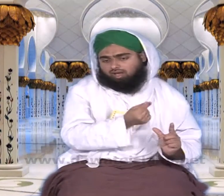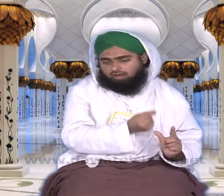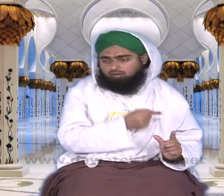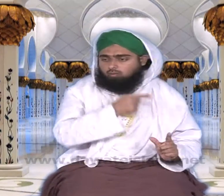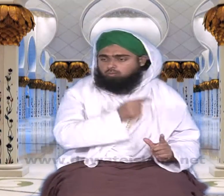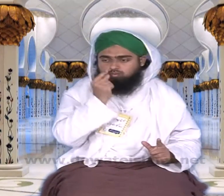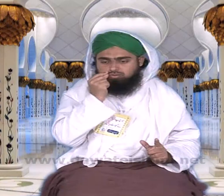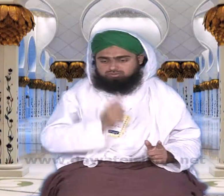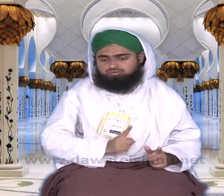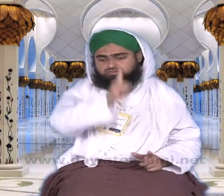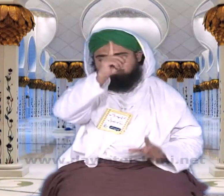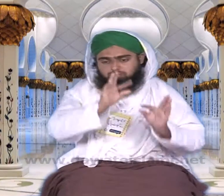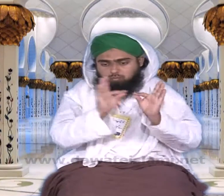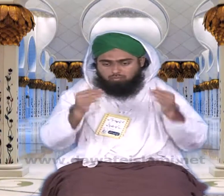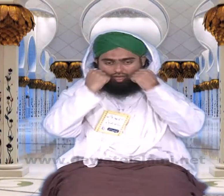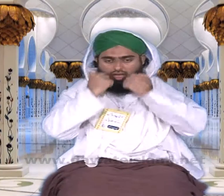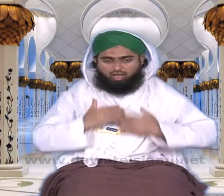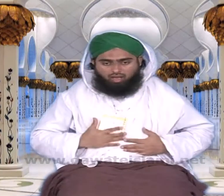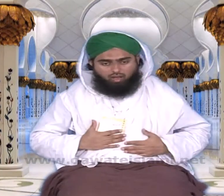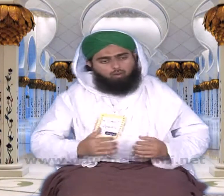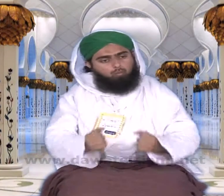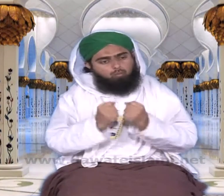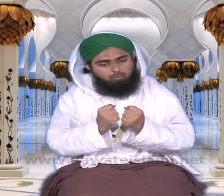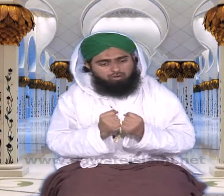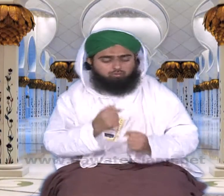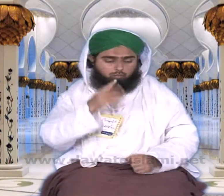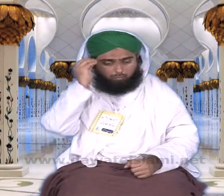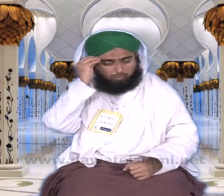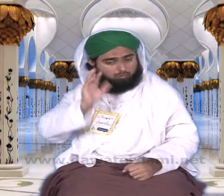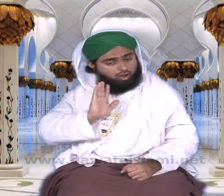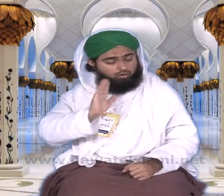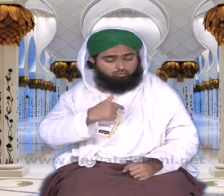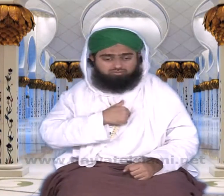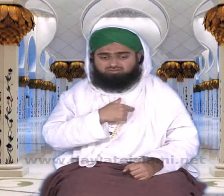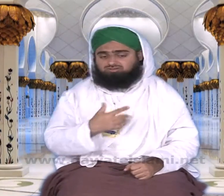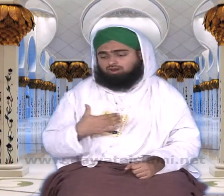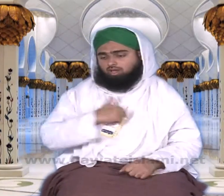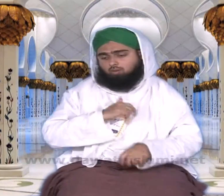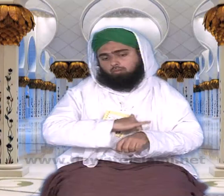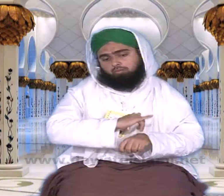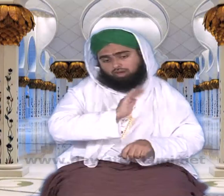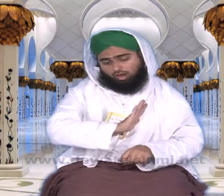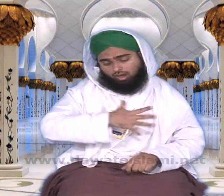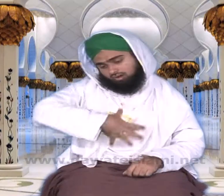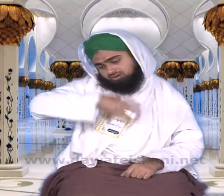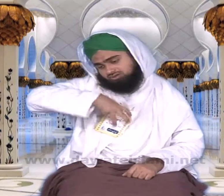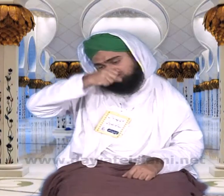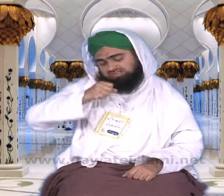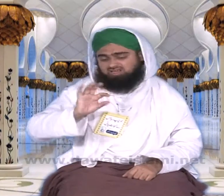کہ وہ زندگی کا حرام کیسے پا سکتا ہے جسے یقین ہو کہ موت آئے گی اس کا ملک چھین لے گی